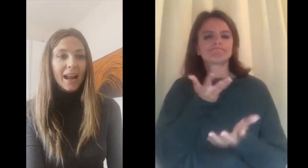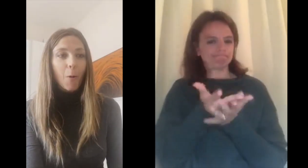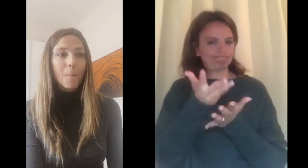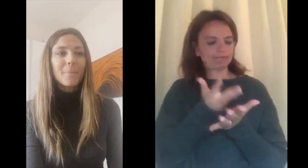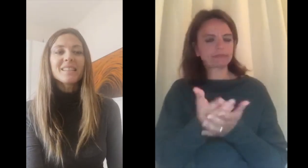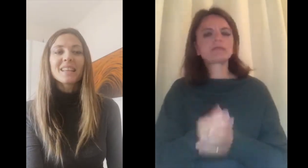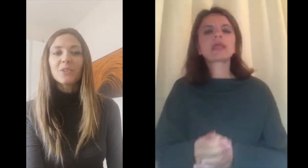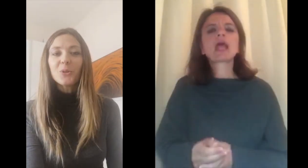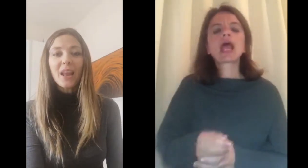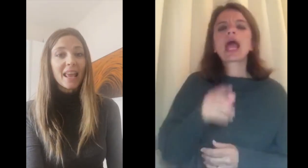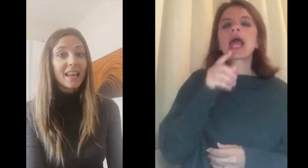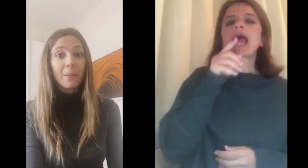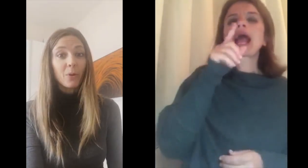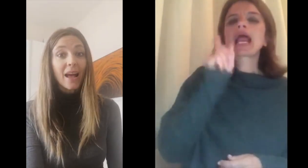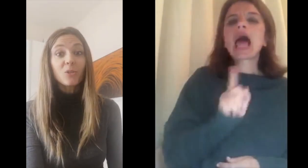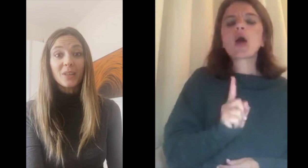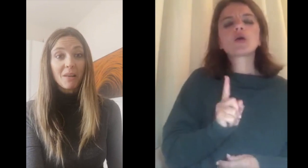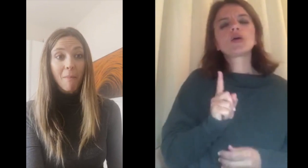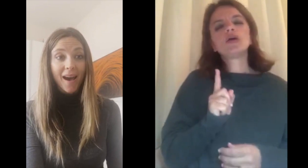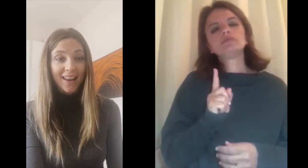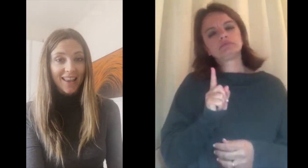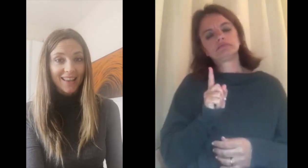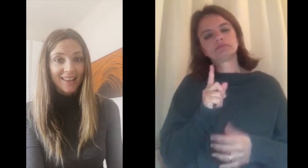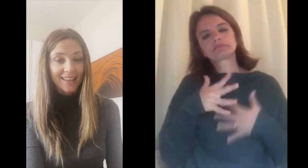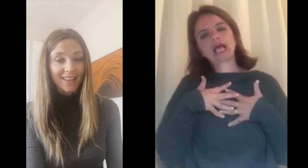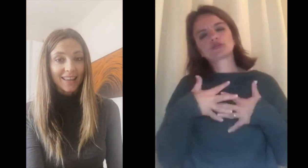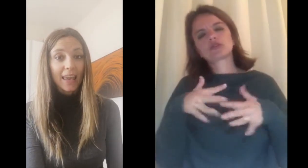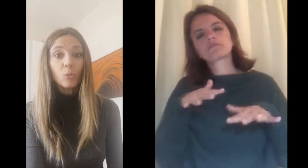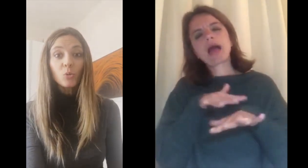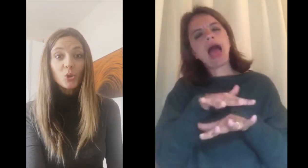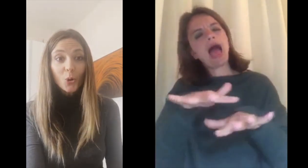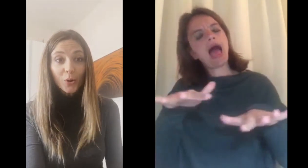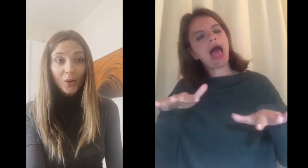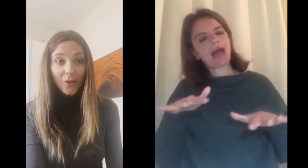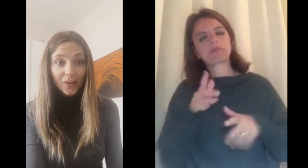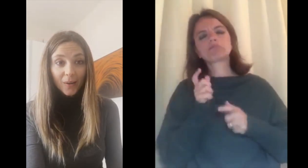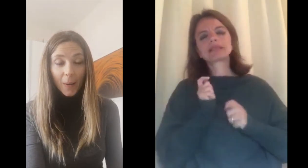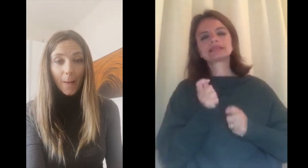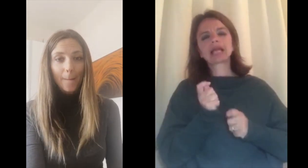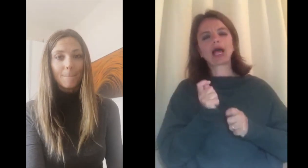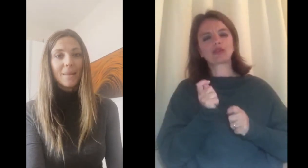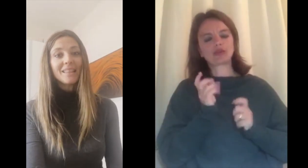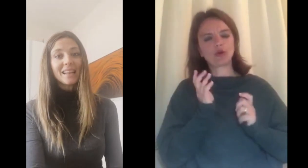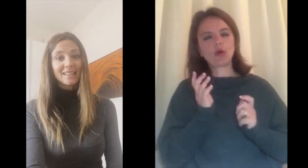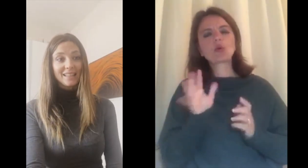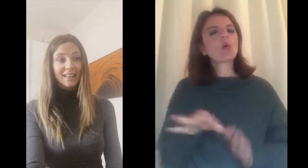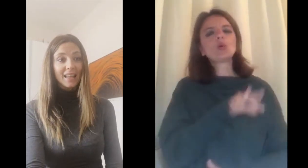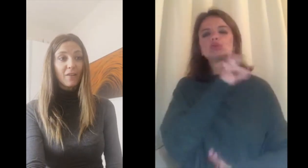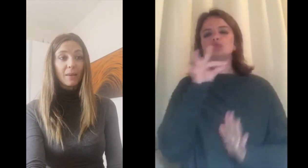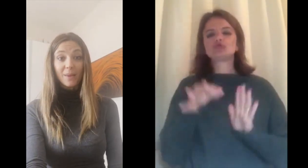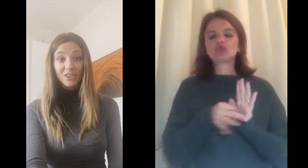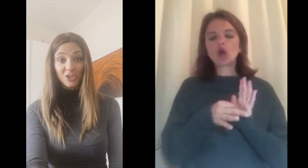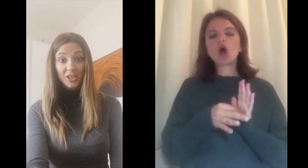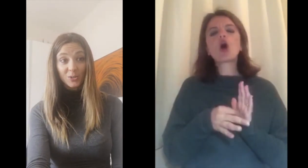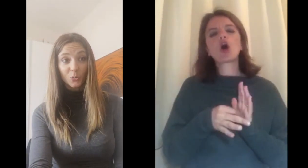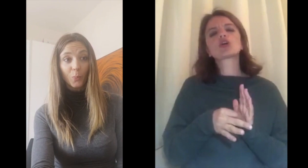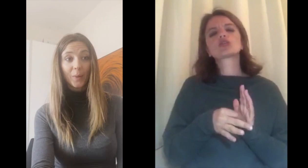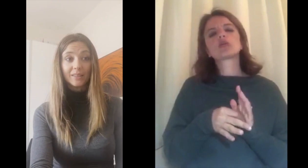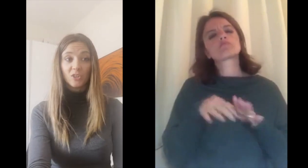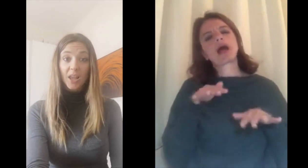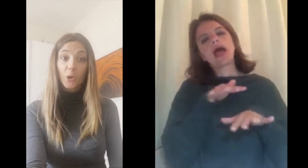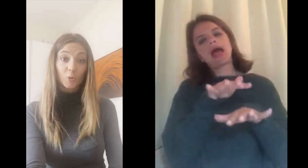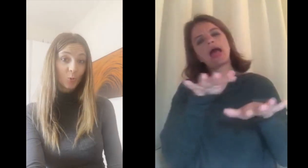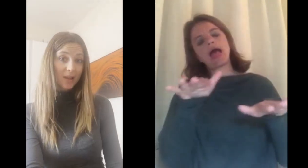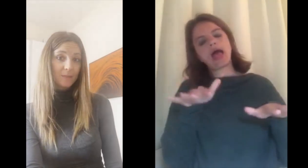Glauco era un pescatore innamorato del mare che un giorno, mentre stendeva i pesci su